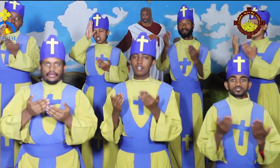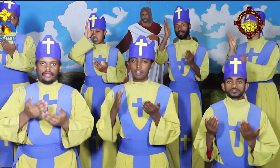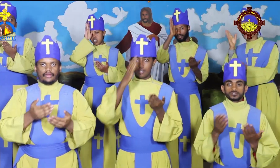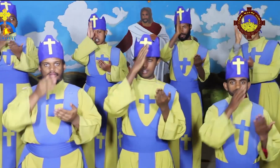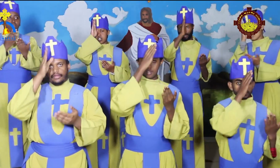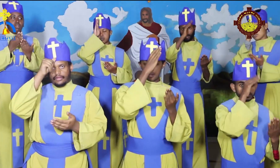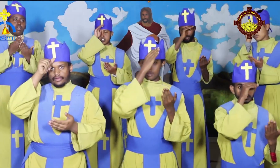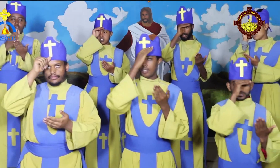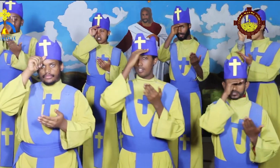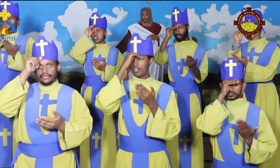ስብሐት ለአብ